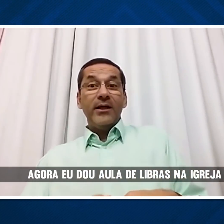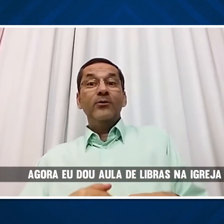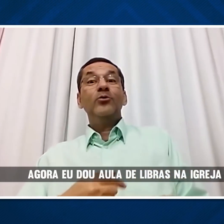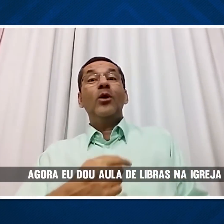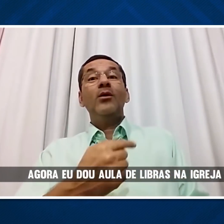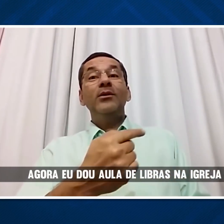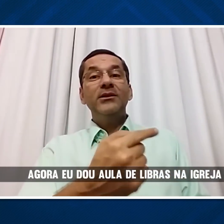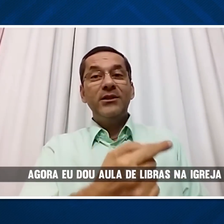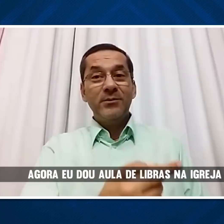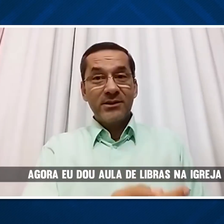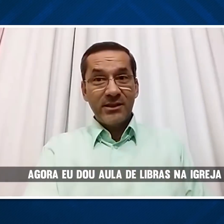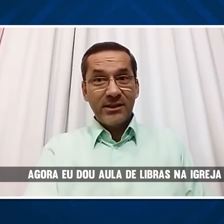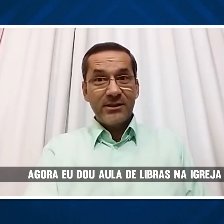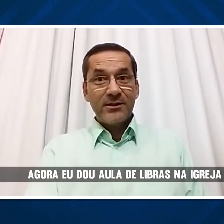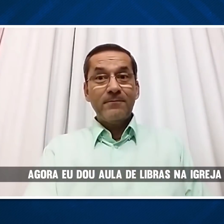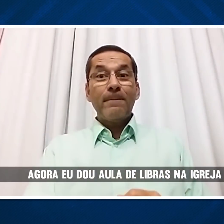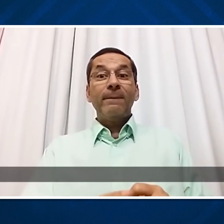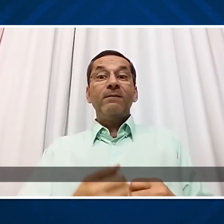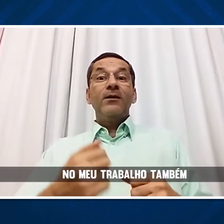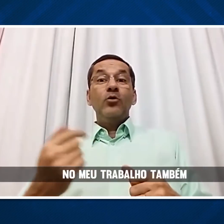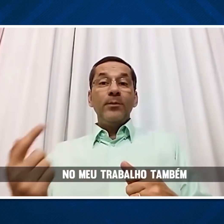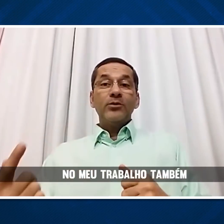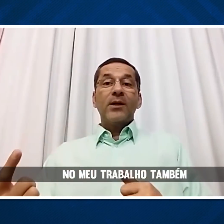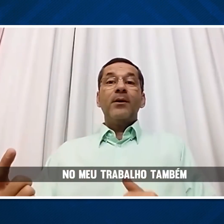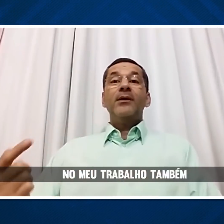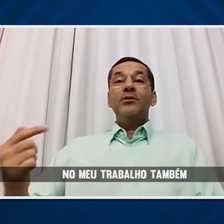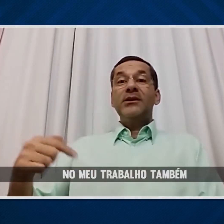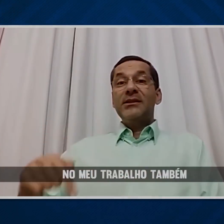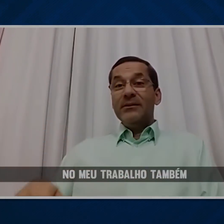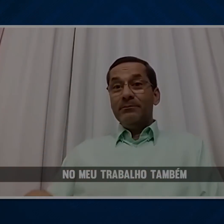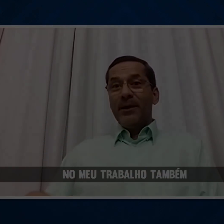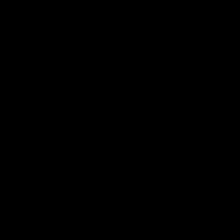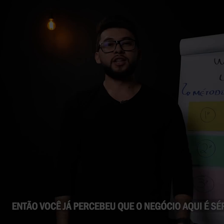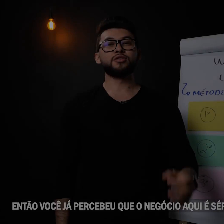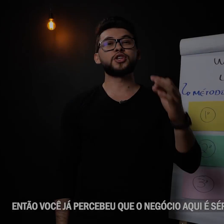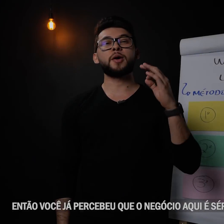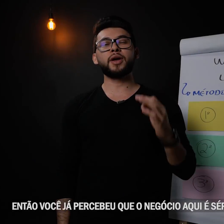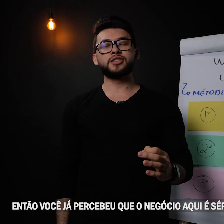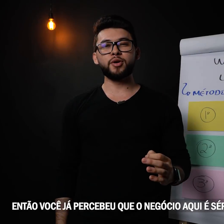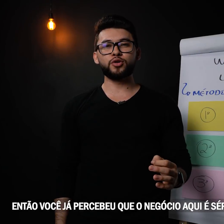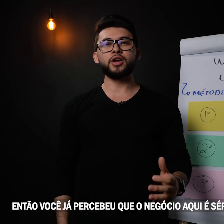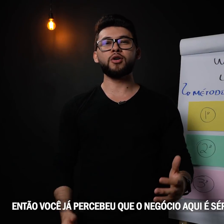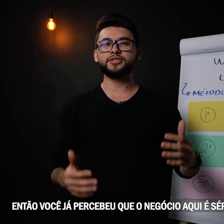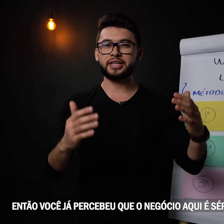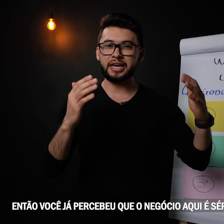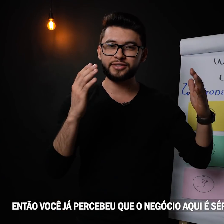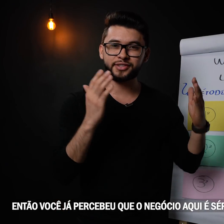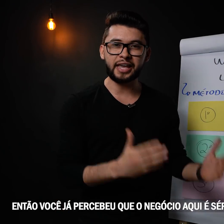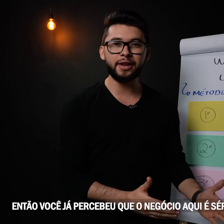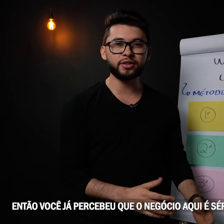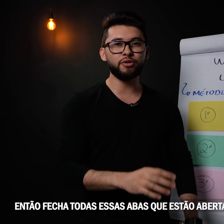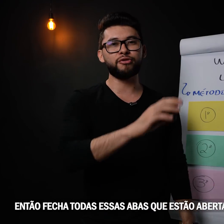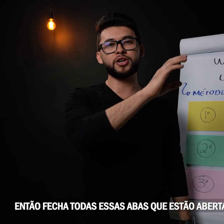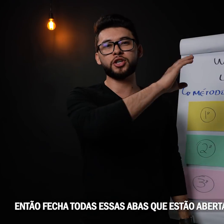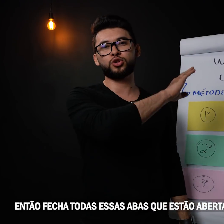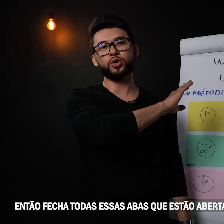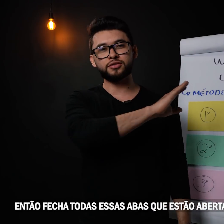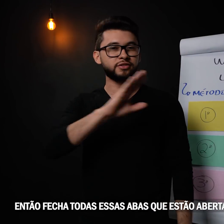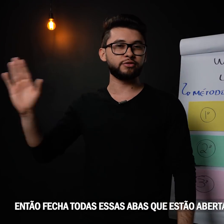eu dou aula de Libras na igreja, no meu trabalho também. Então você já percebeu que o negócio aqui é sério, então fecha todas essas